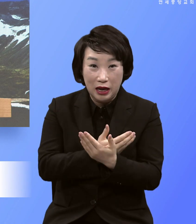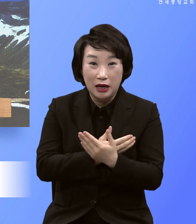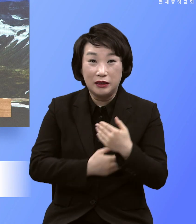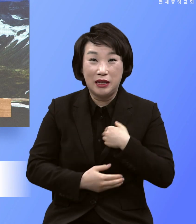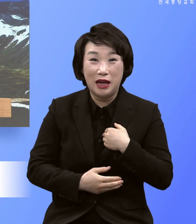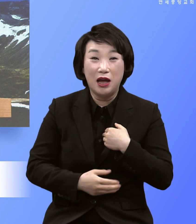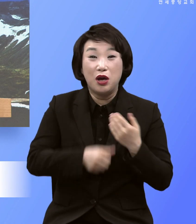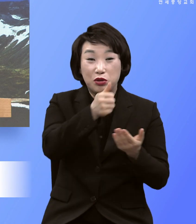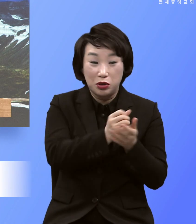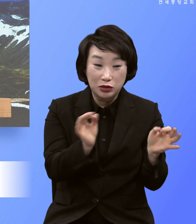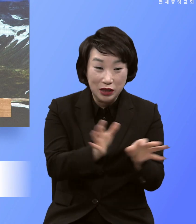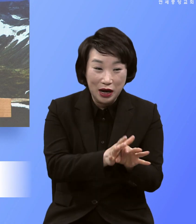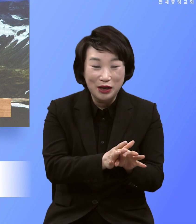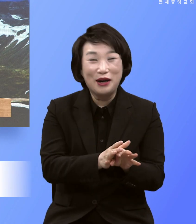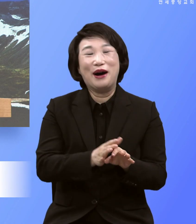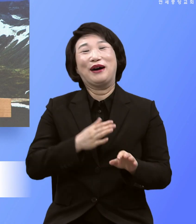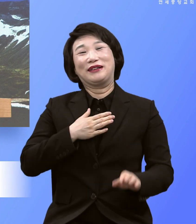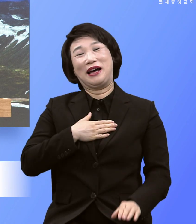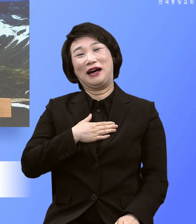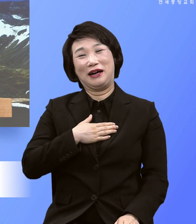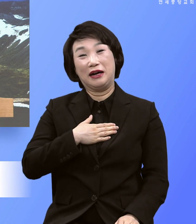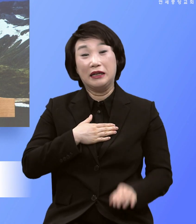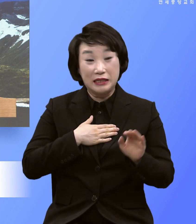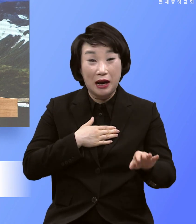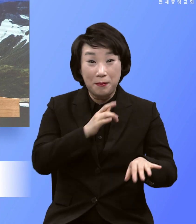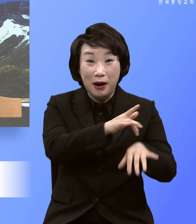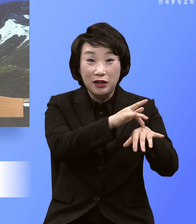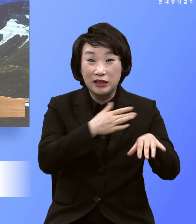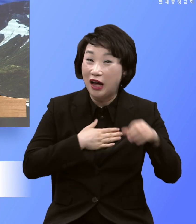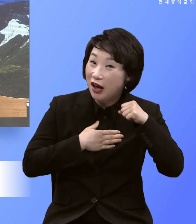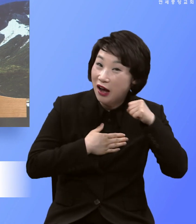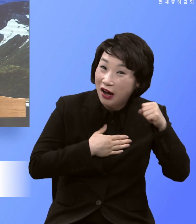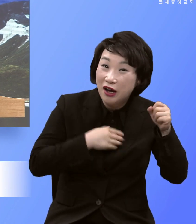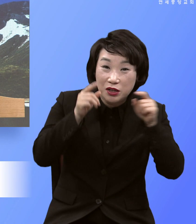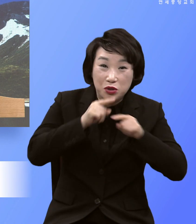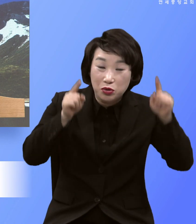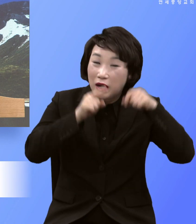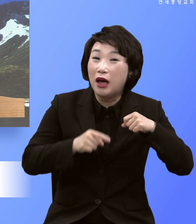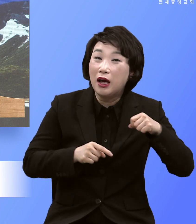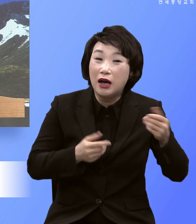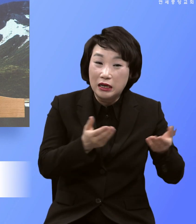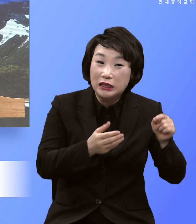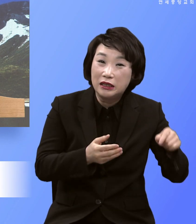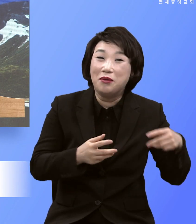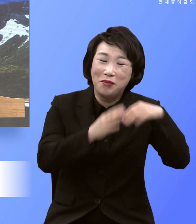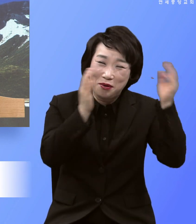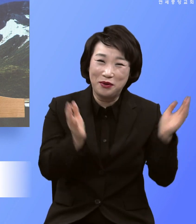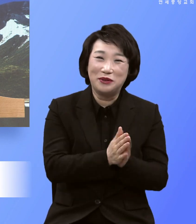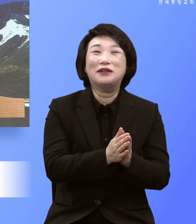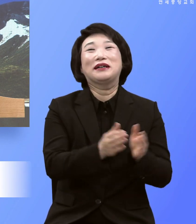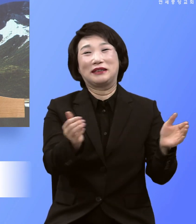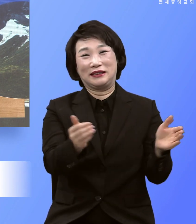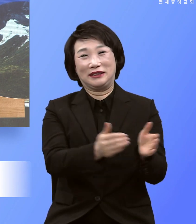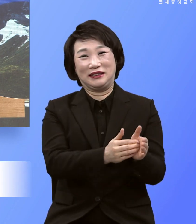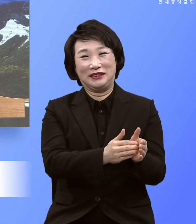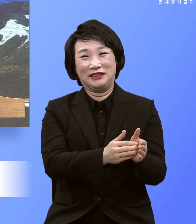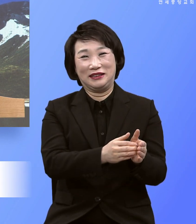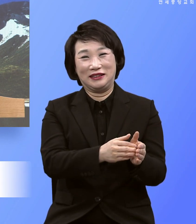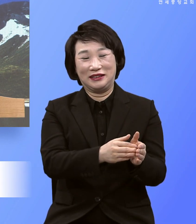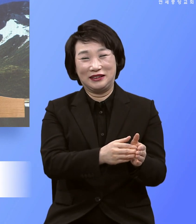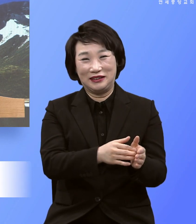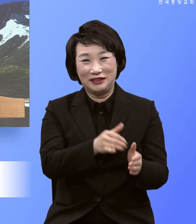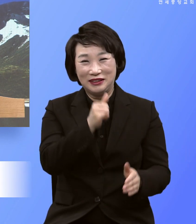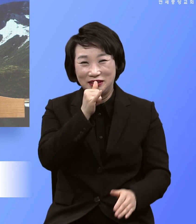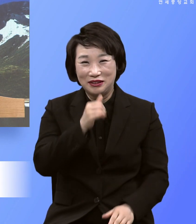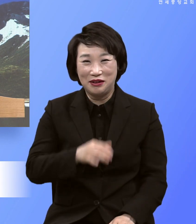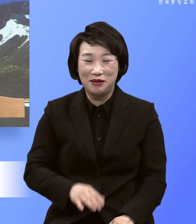내 죄가 무효되는 순간 마귀가 나를 데리고 지옥 가려는 수작은 그날로 끝났잖아.